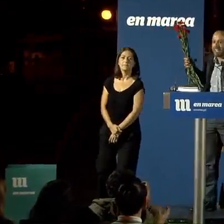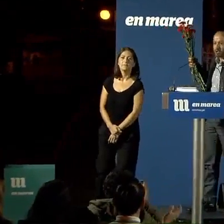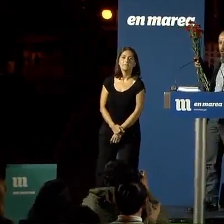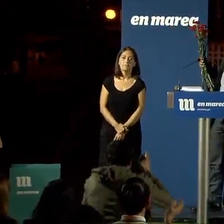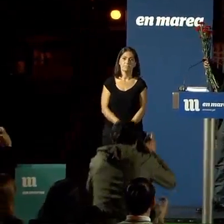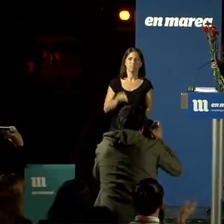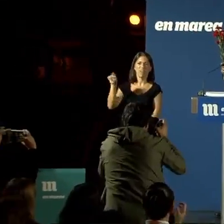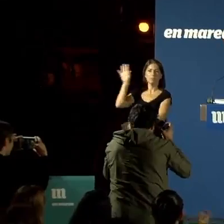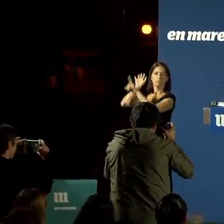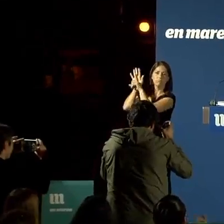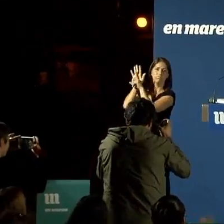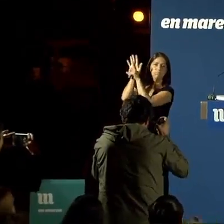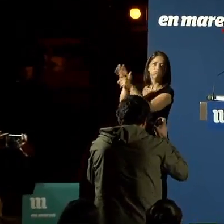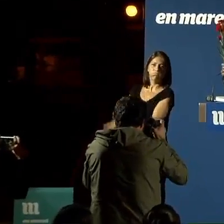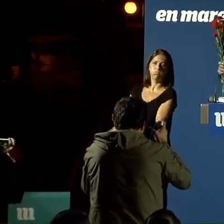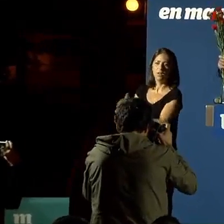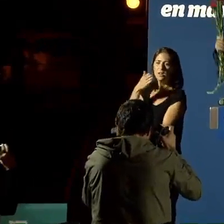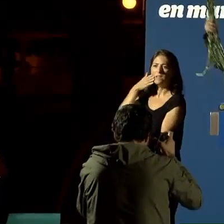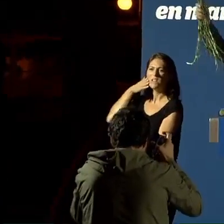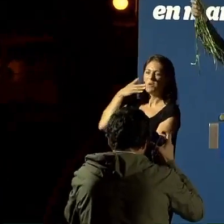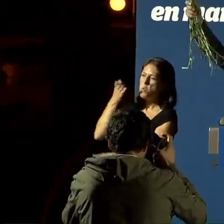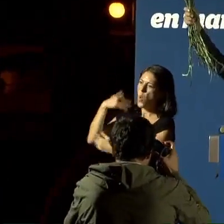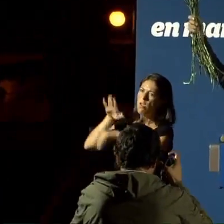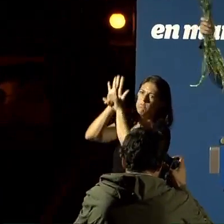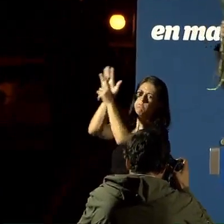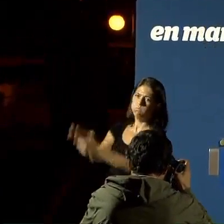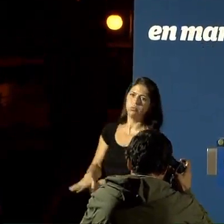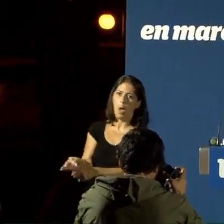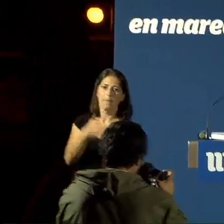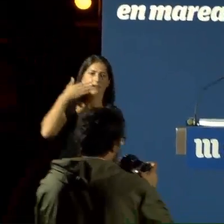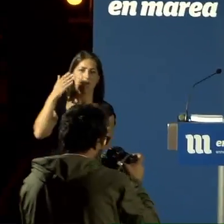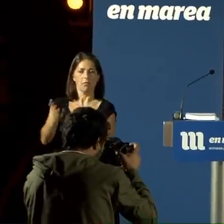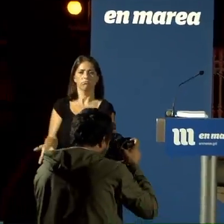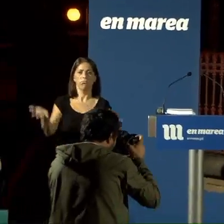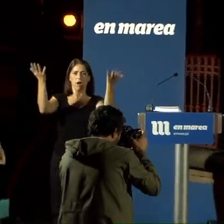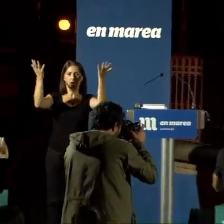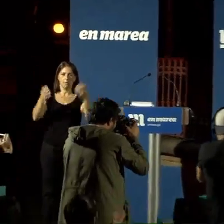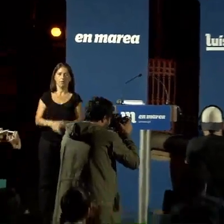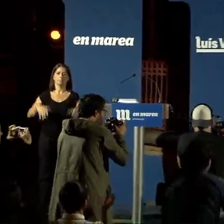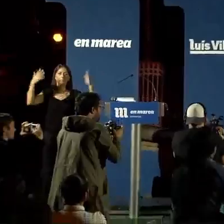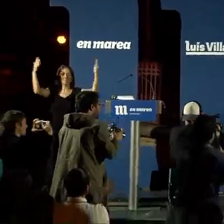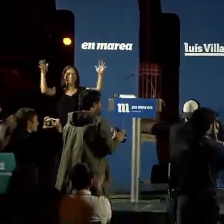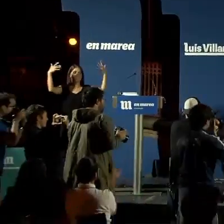Eles abaixo, a indignidade abaixo e a dignidade arriba.